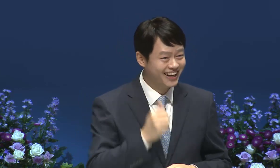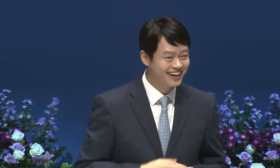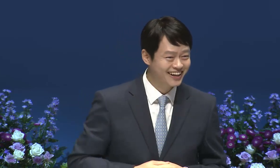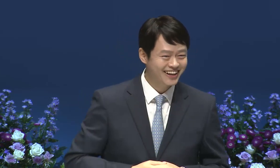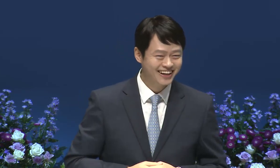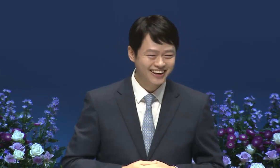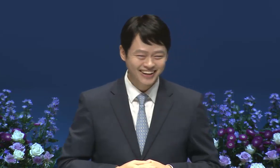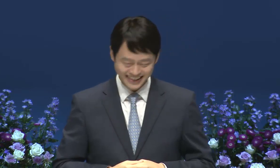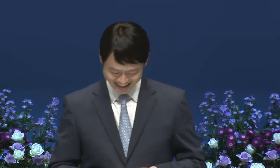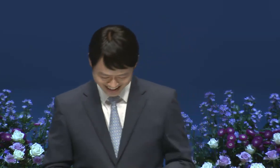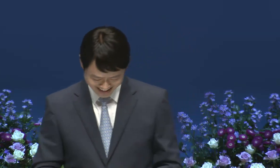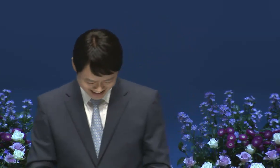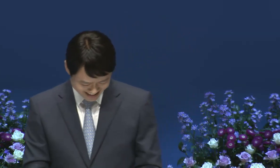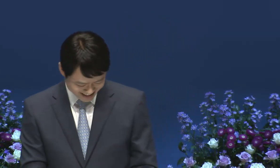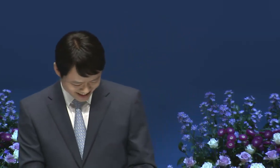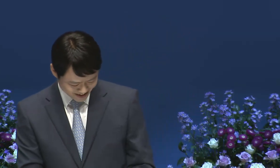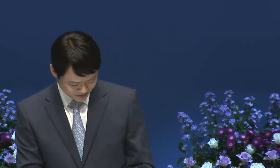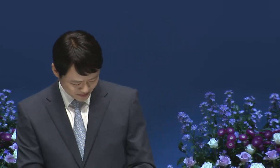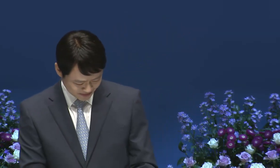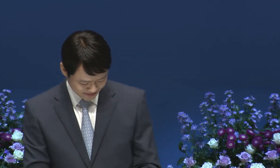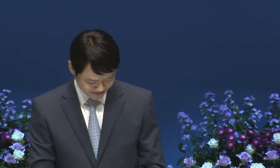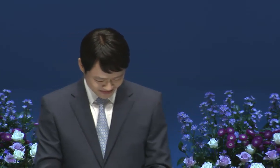말이 그래요 가시죠 라고 하시더라고요.